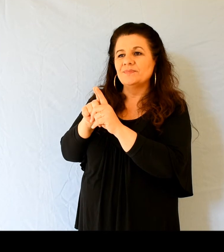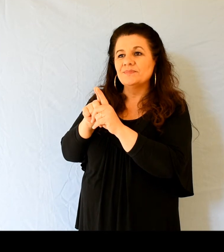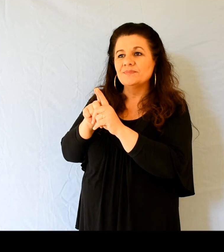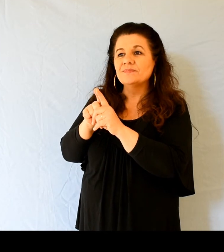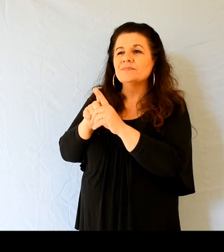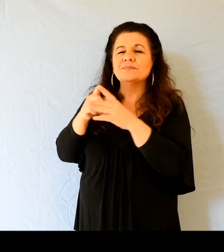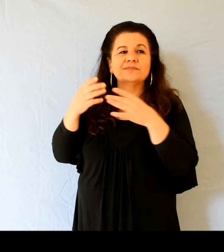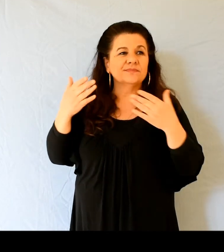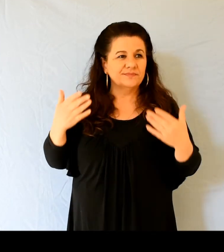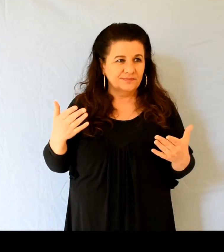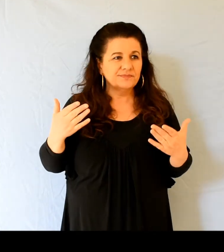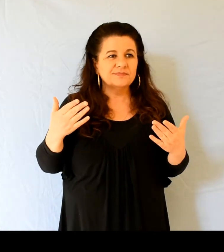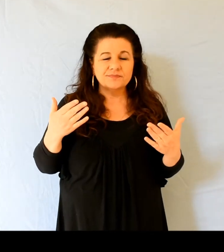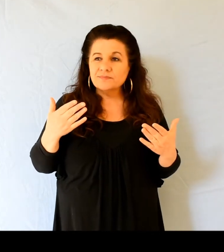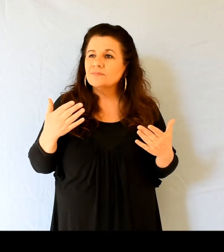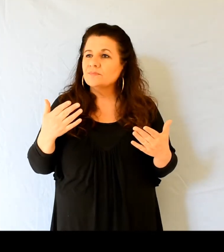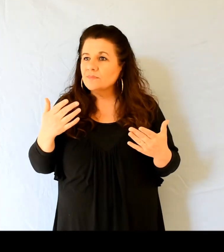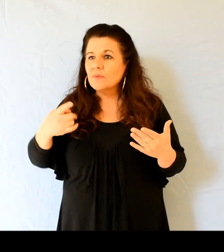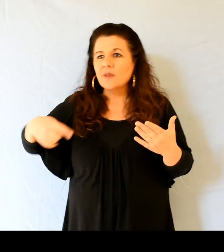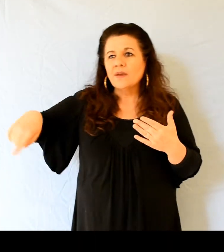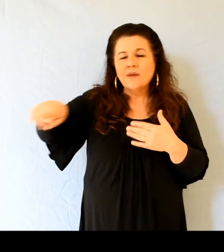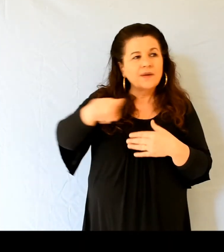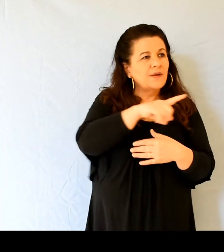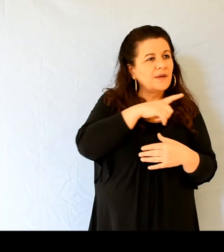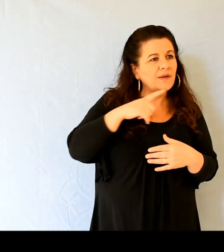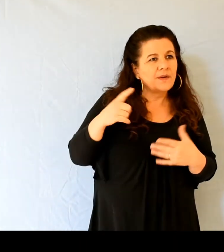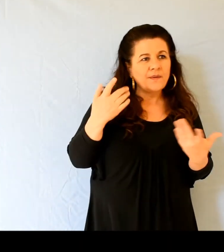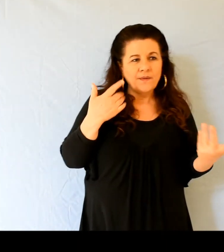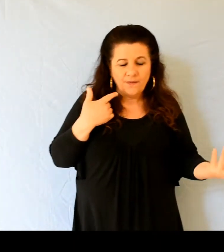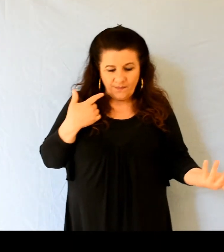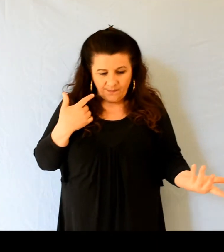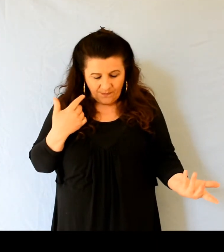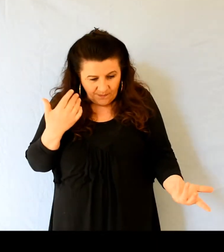Voici comment nous reconnaissons que nous aimons les enfants de Dieu.